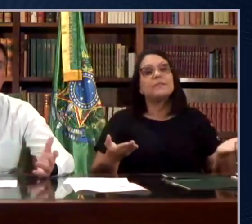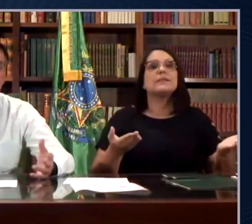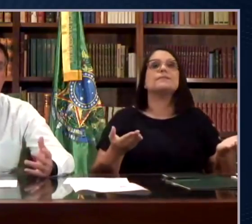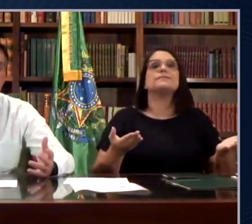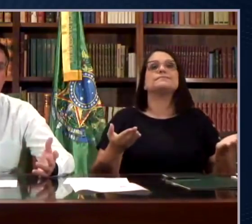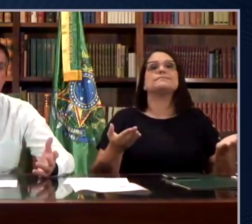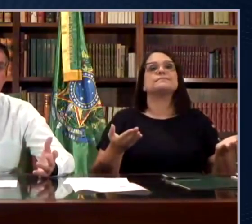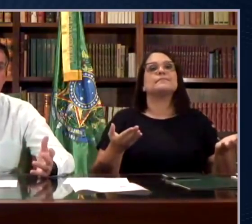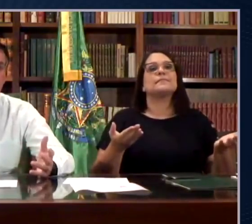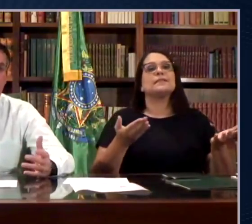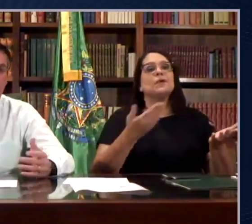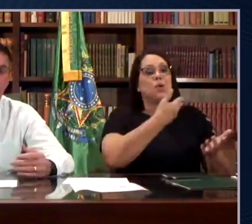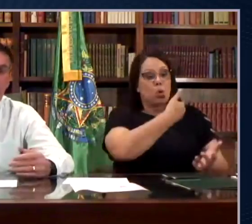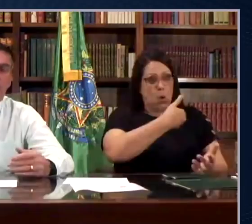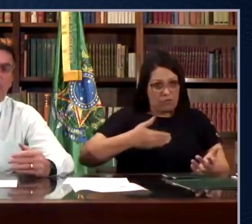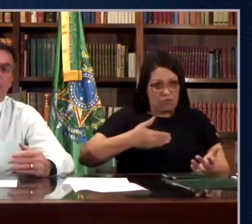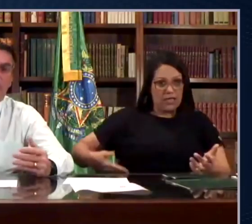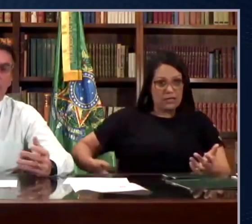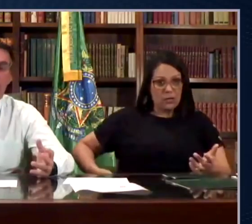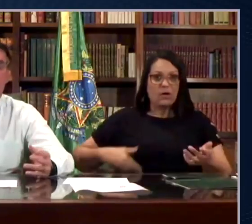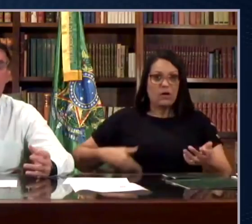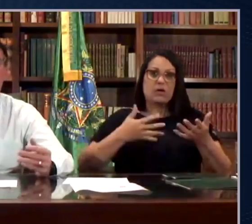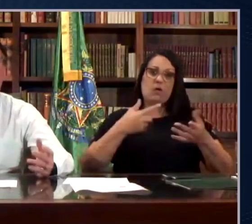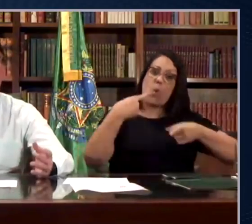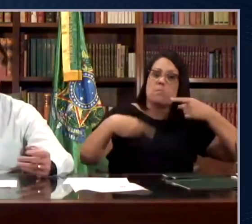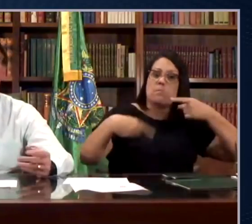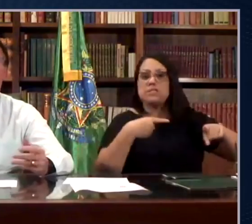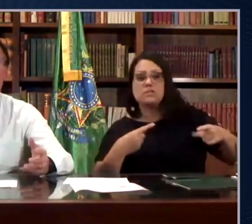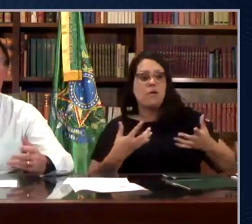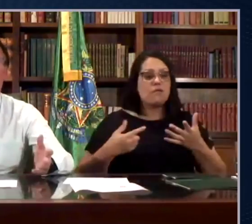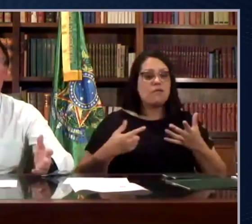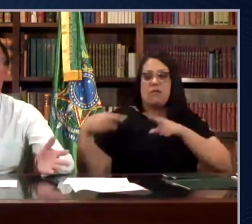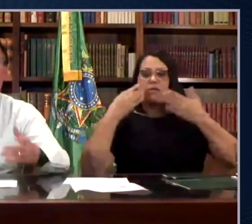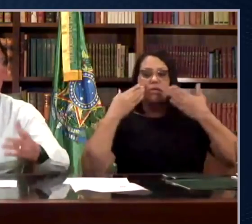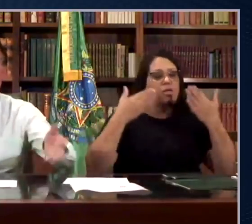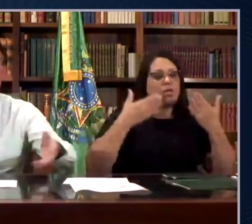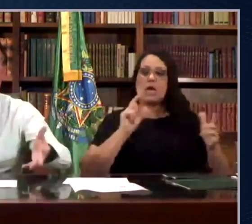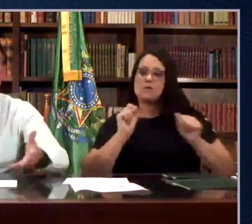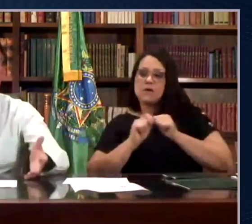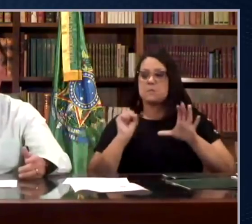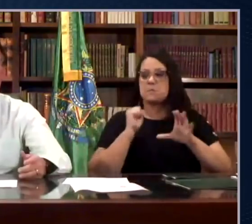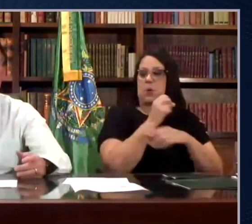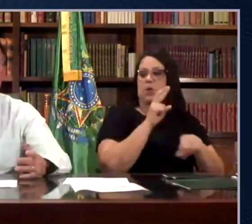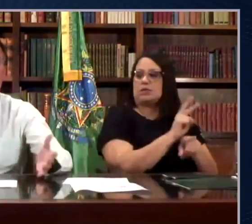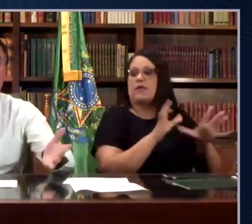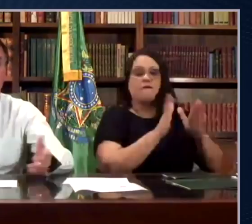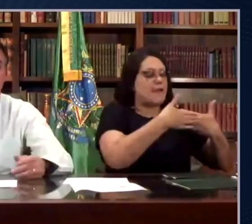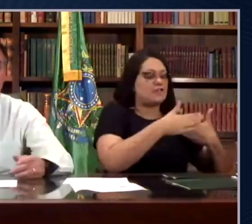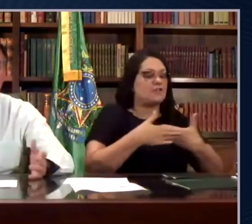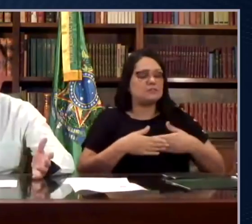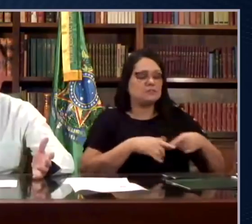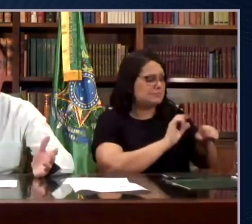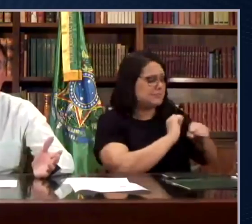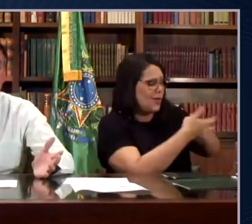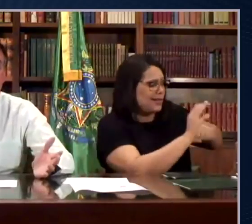uma competição entre alguns, quem tomava a medida mais adequada para proteger a vida dos seus